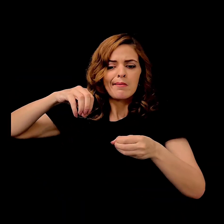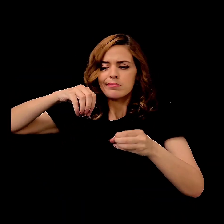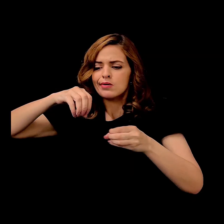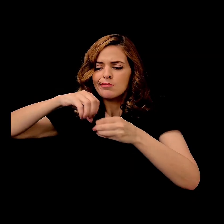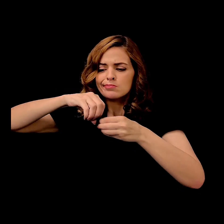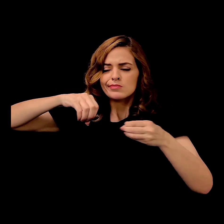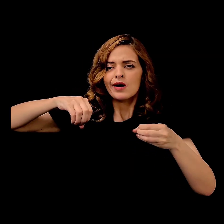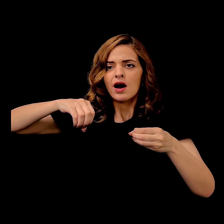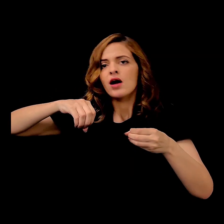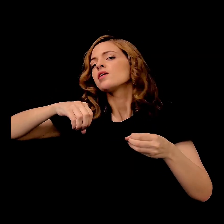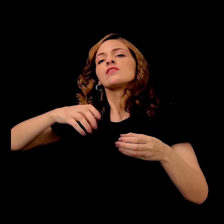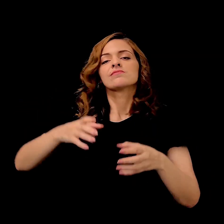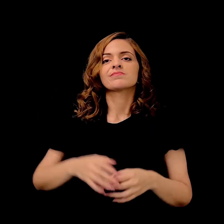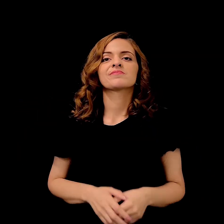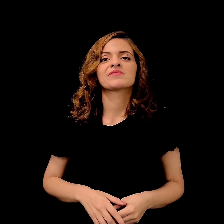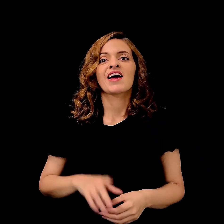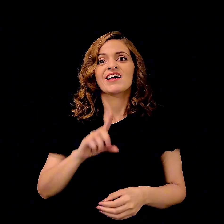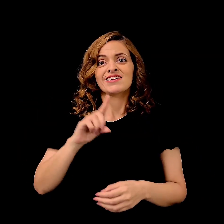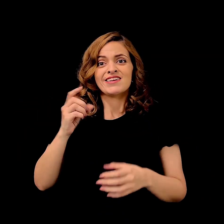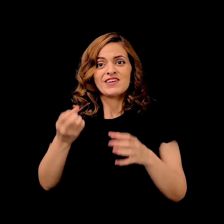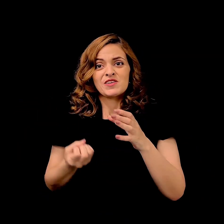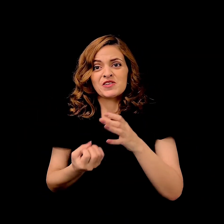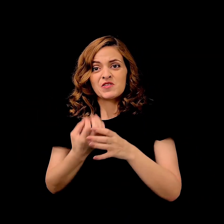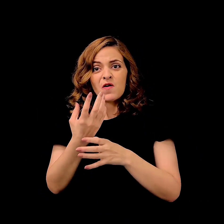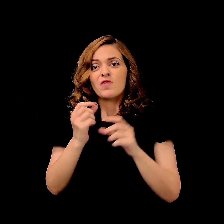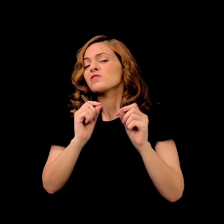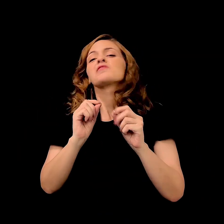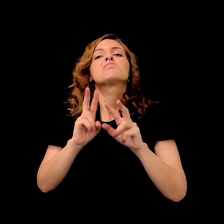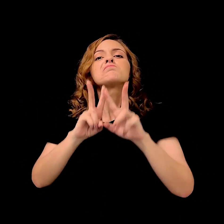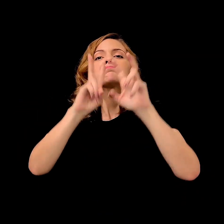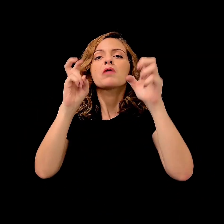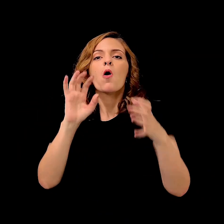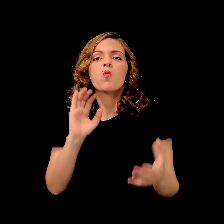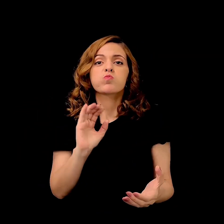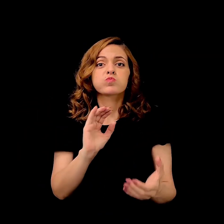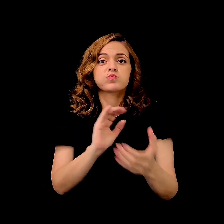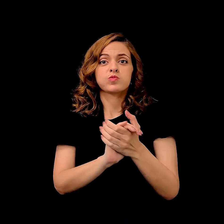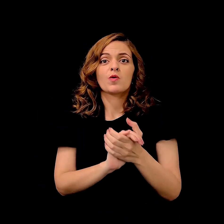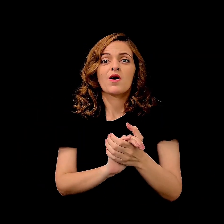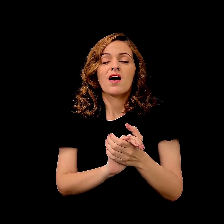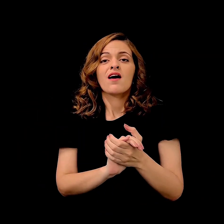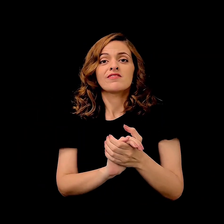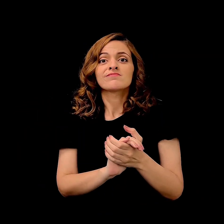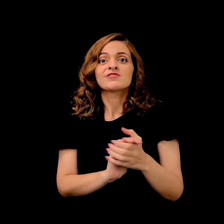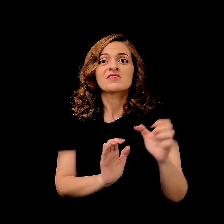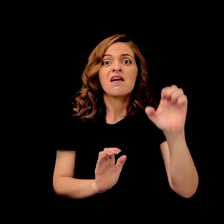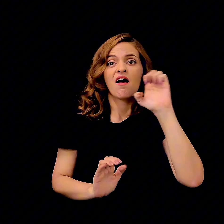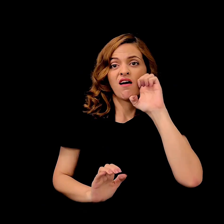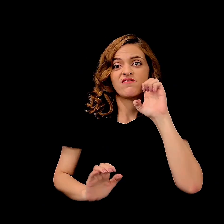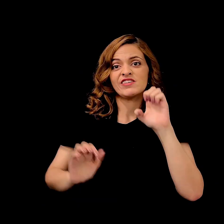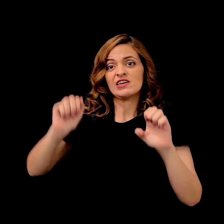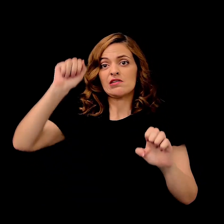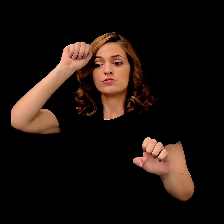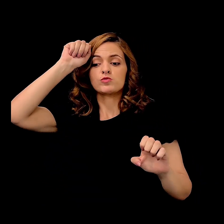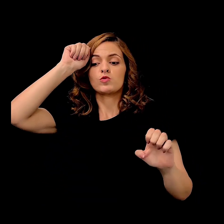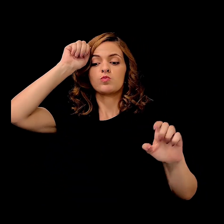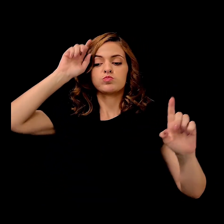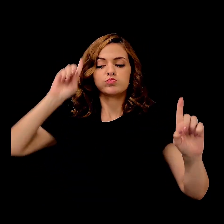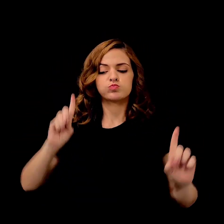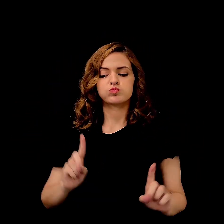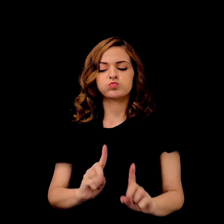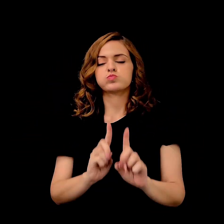a criação, ele instituiu o casamento, né? A união de Eva e Adão. Quer dizer, mostrando que